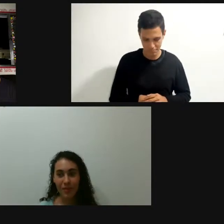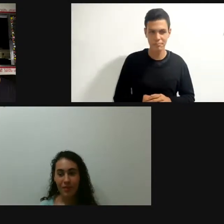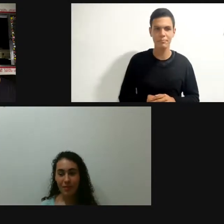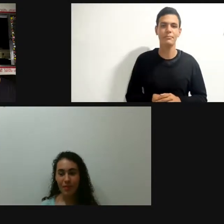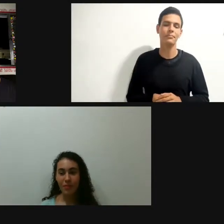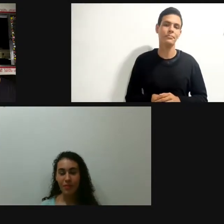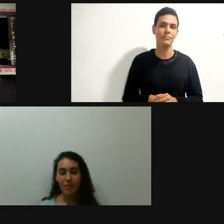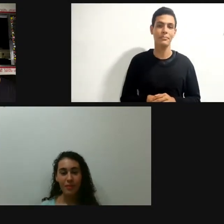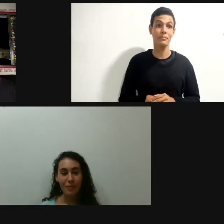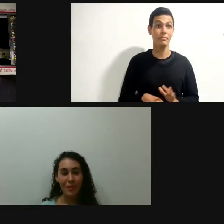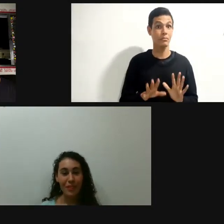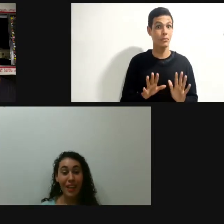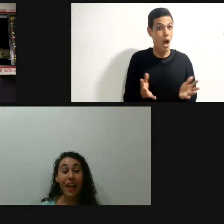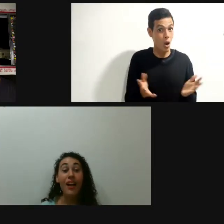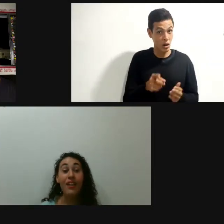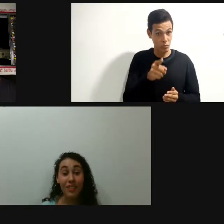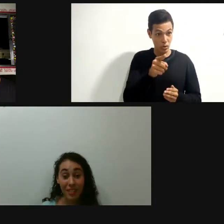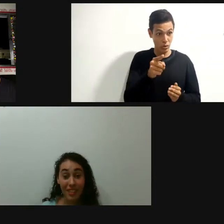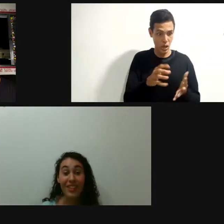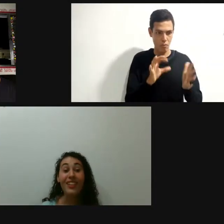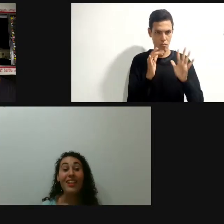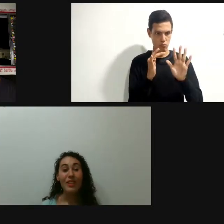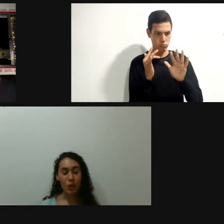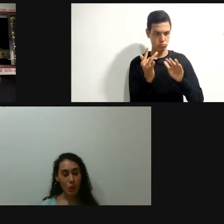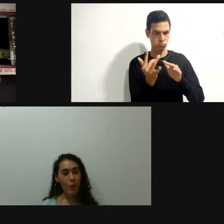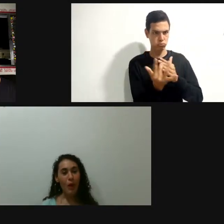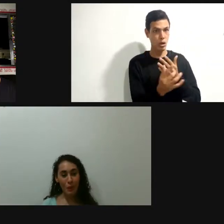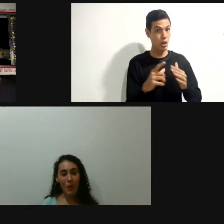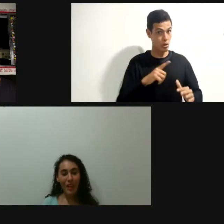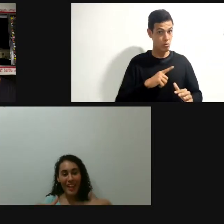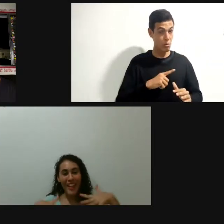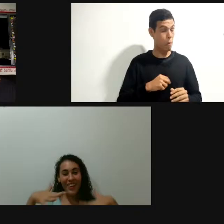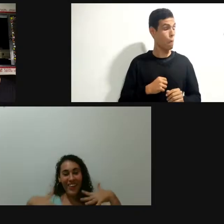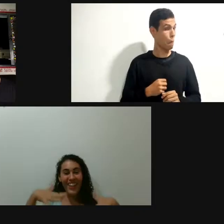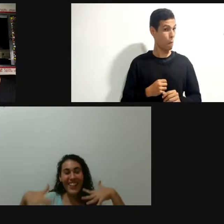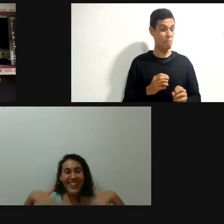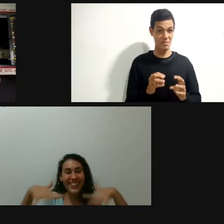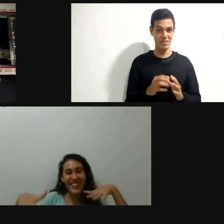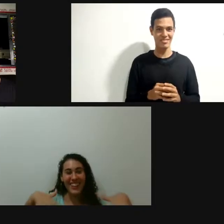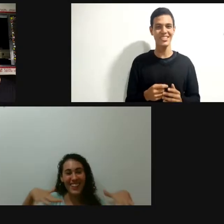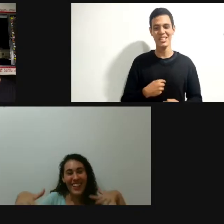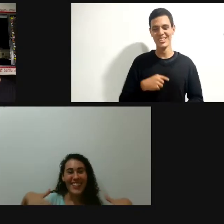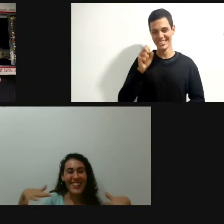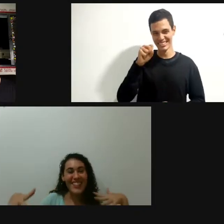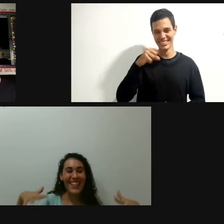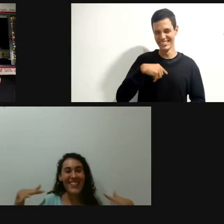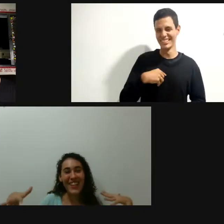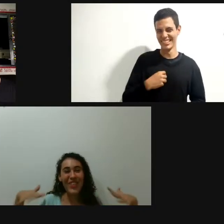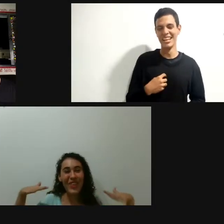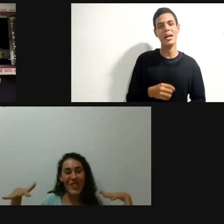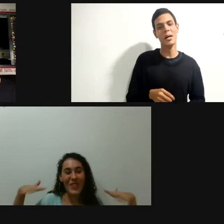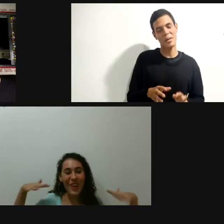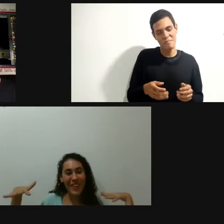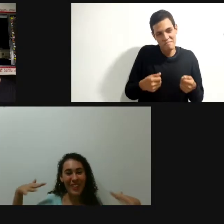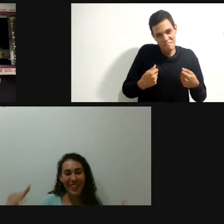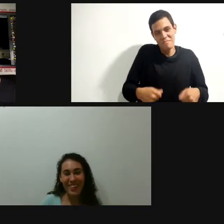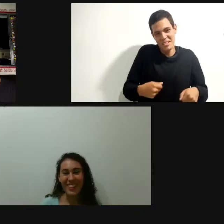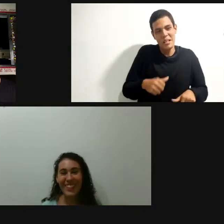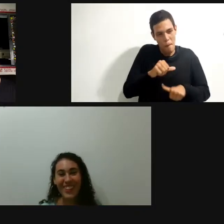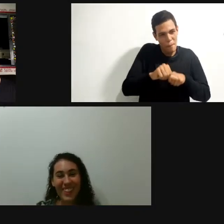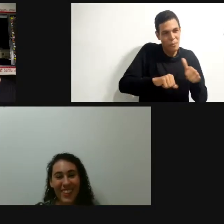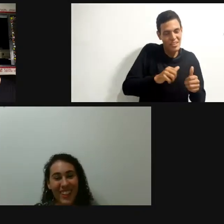você é blogueira, né? Você está no modo blogueira. Estou no meu modo blogueira agora. A gente tem sempre o nosso